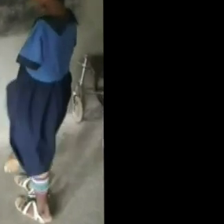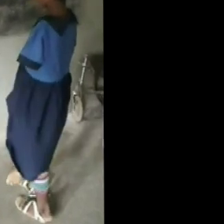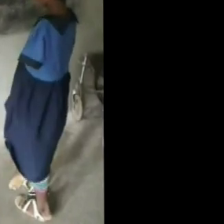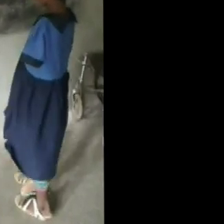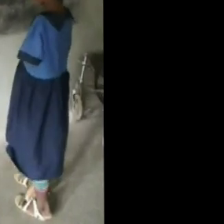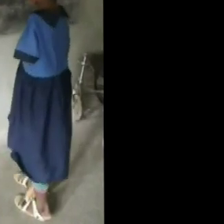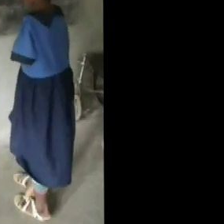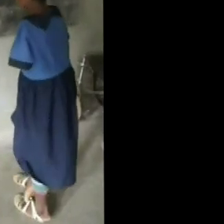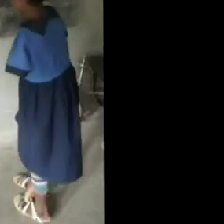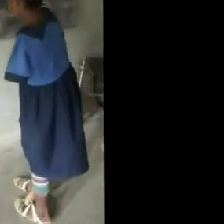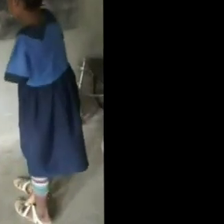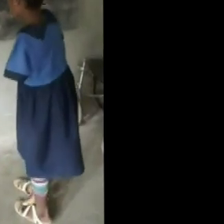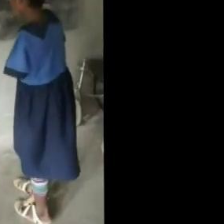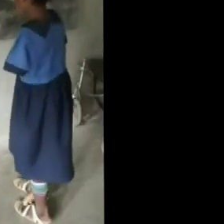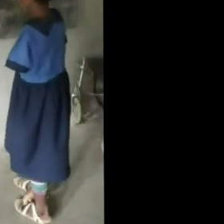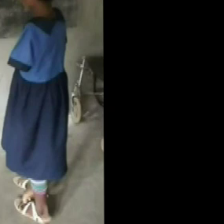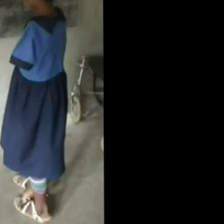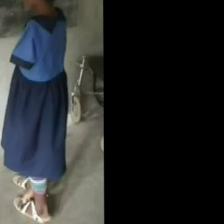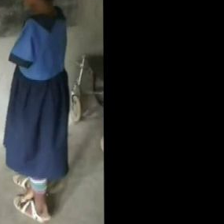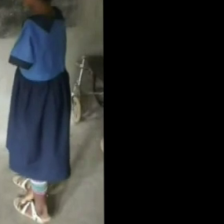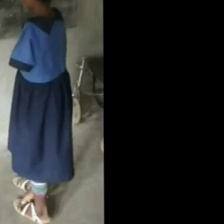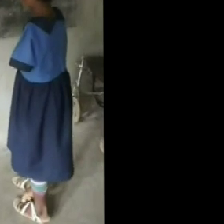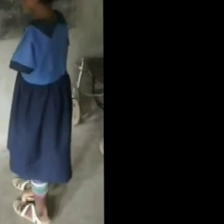Est égal à toi combien? Reprends toute l'opération. 300.